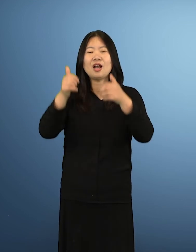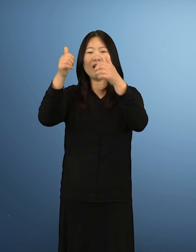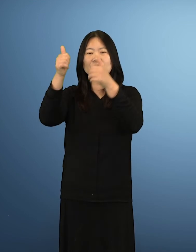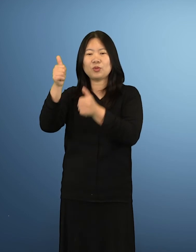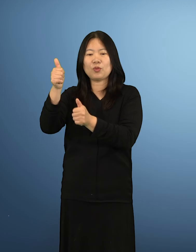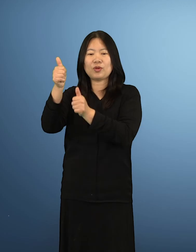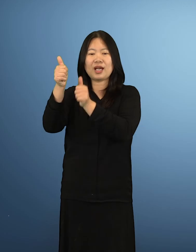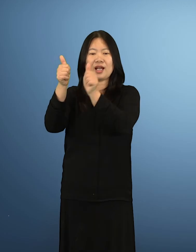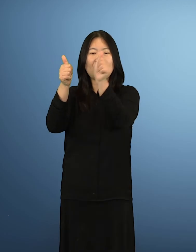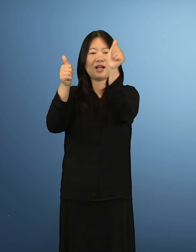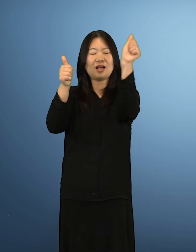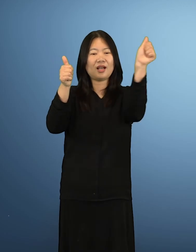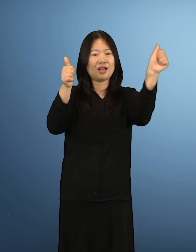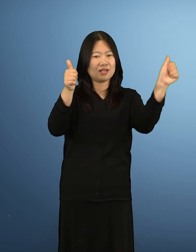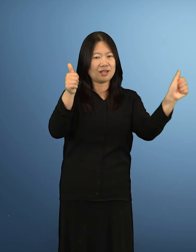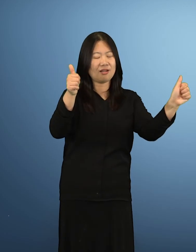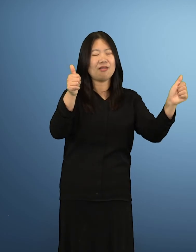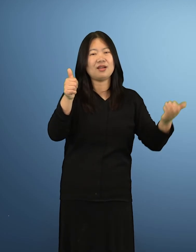돌아섰지만